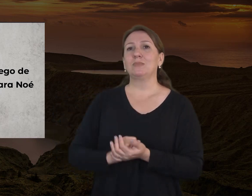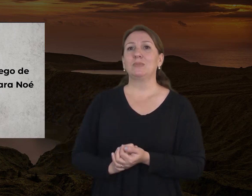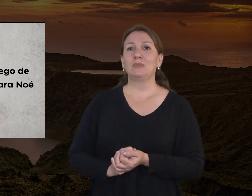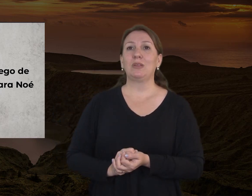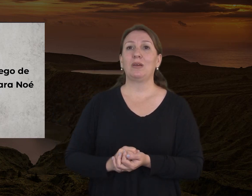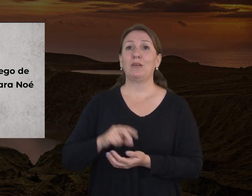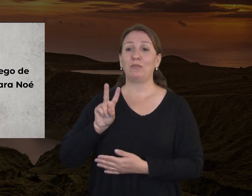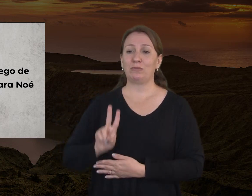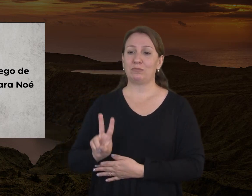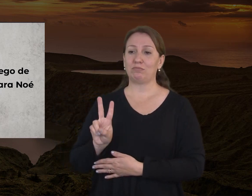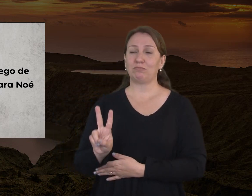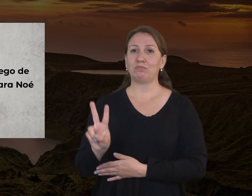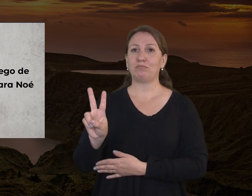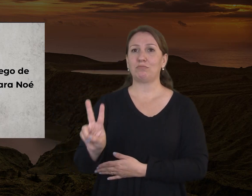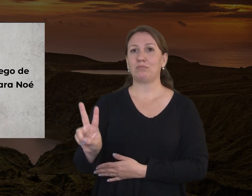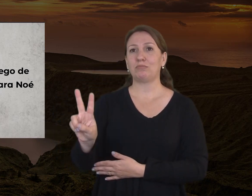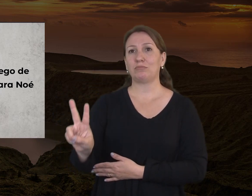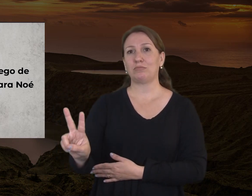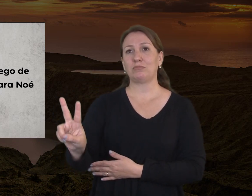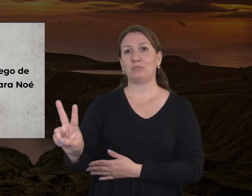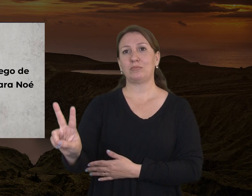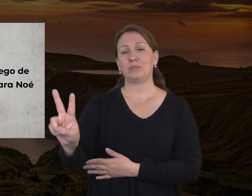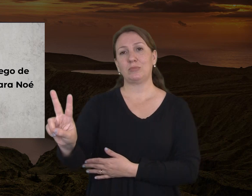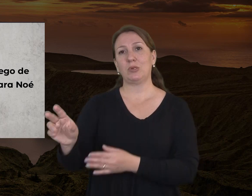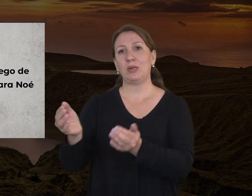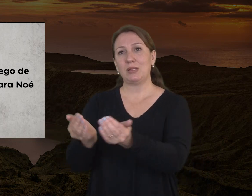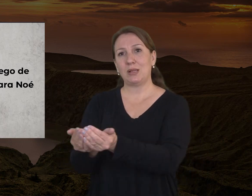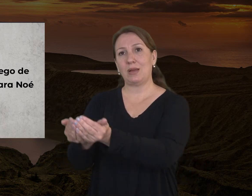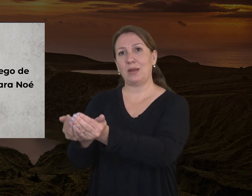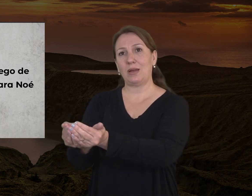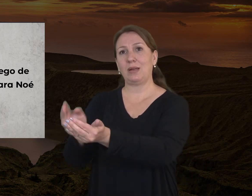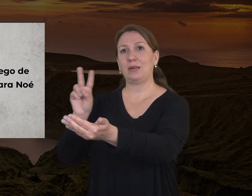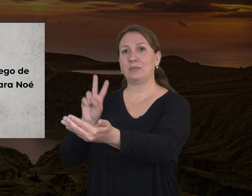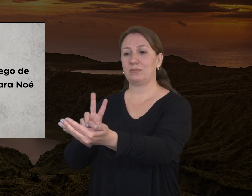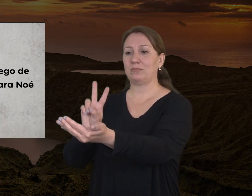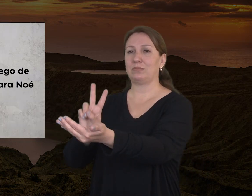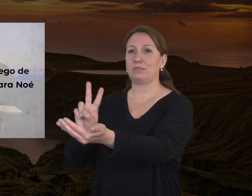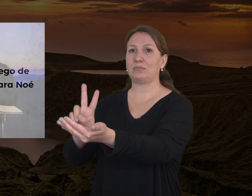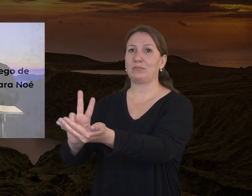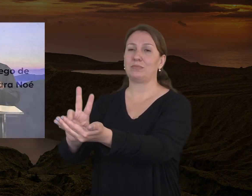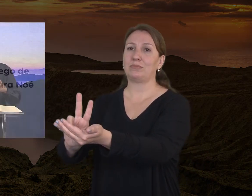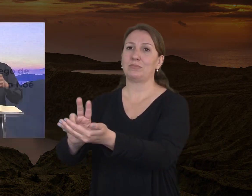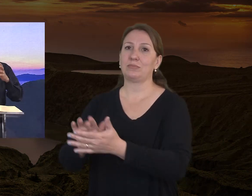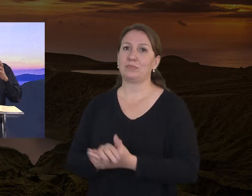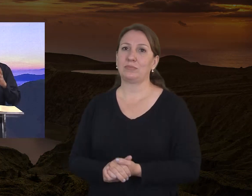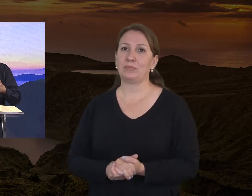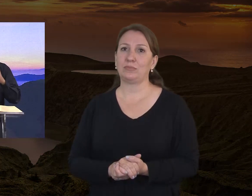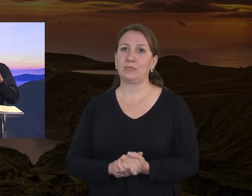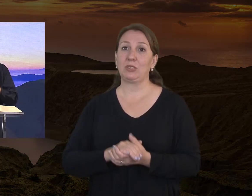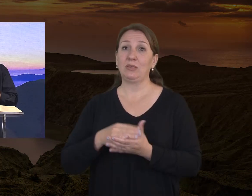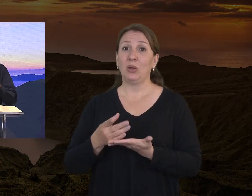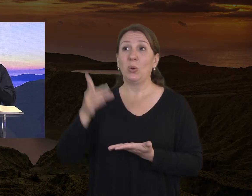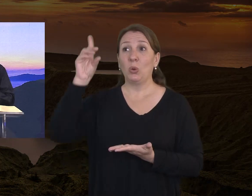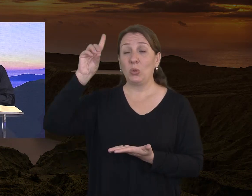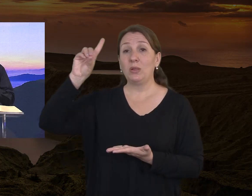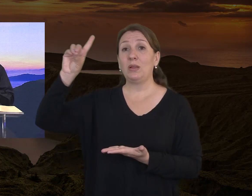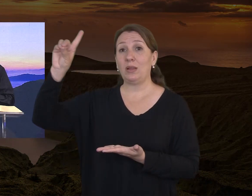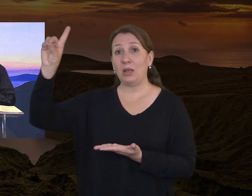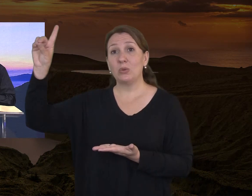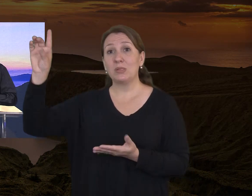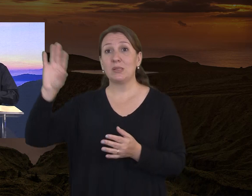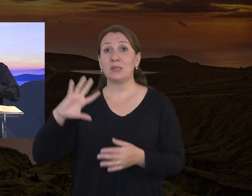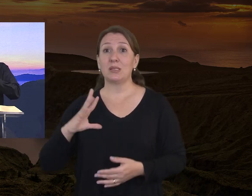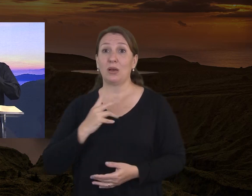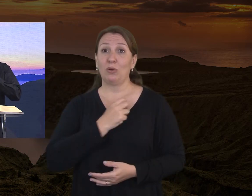de 2 em 2 para Noé na arca. Quer dizer, Deus não só colocou na arca 8 pessoas da família de